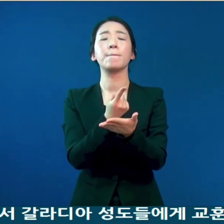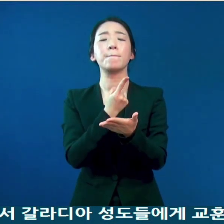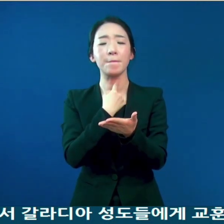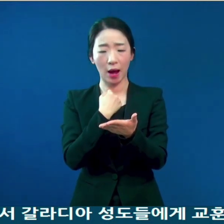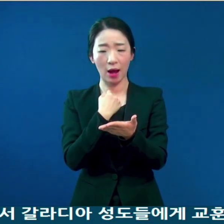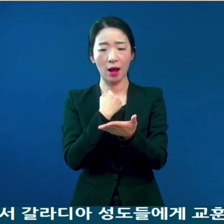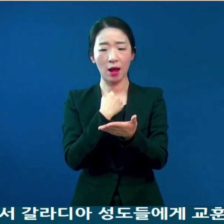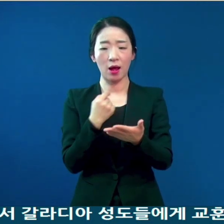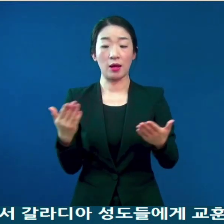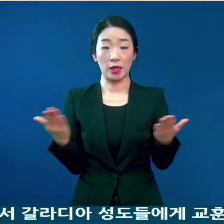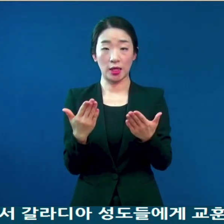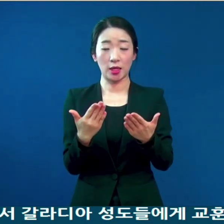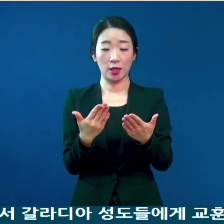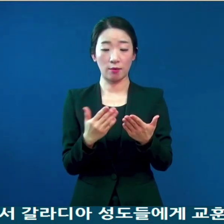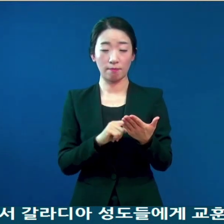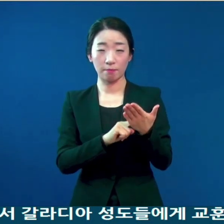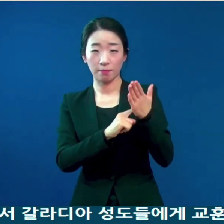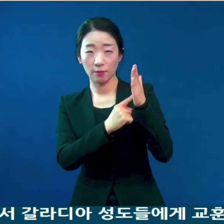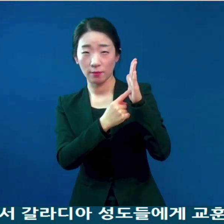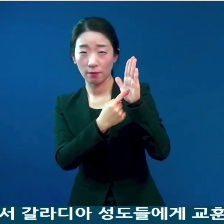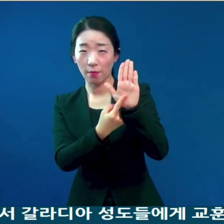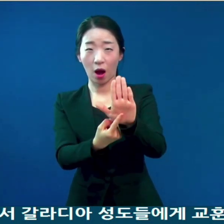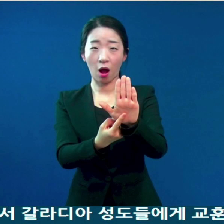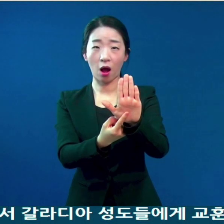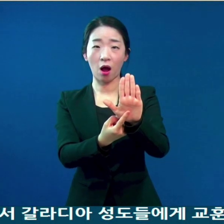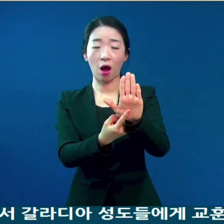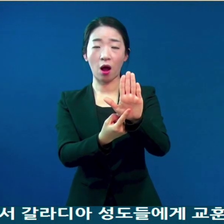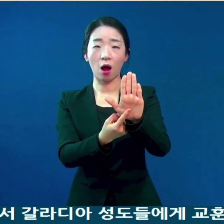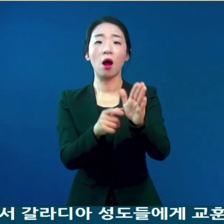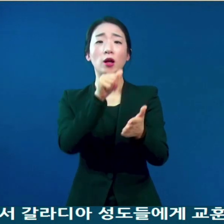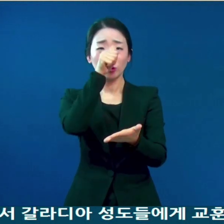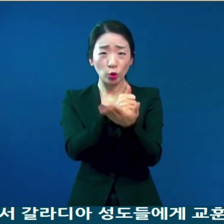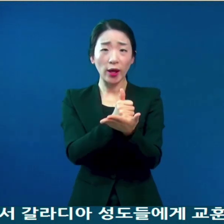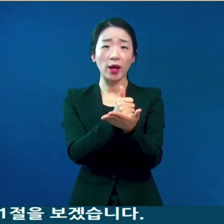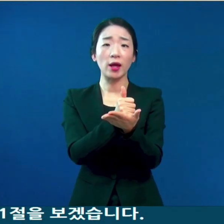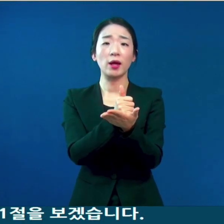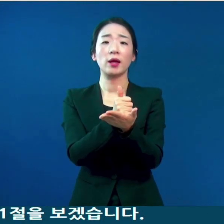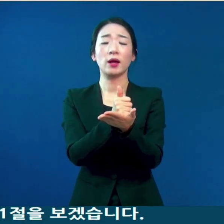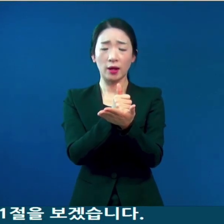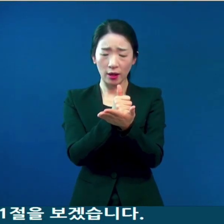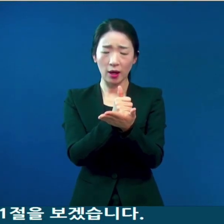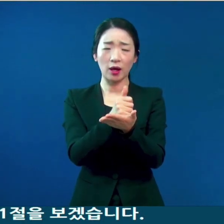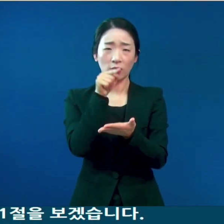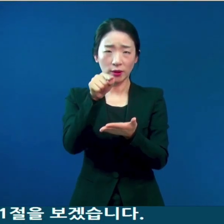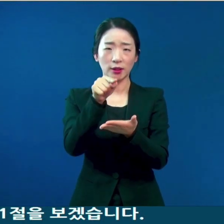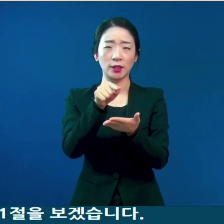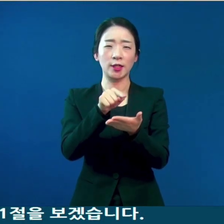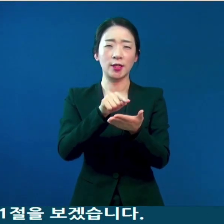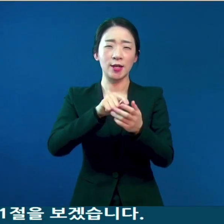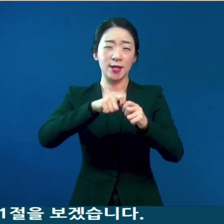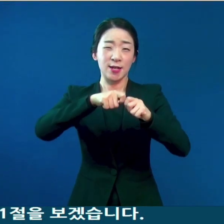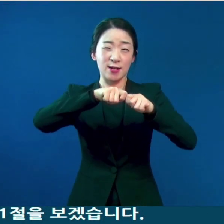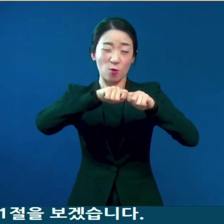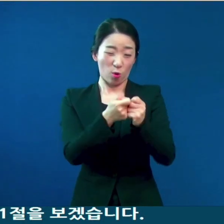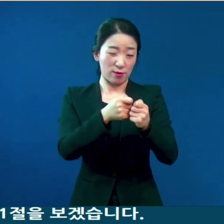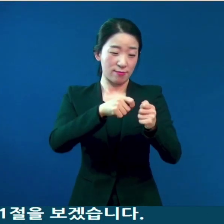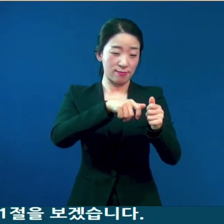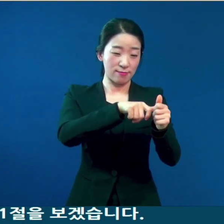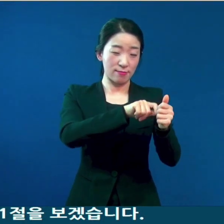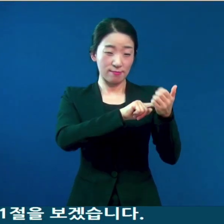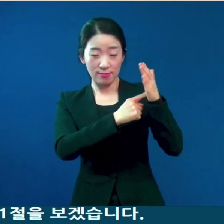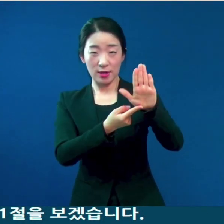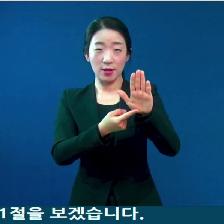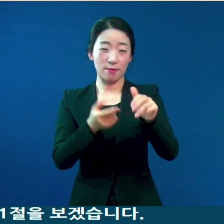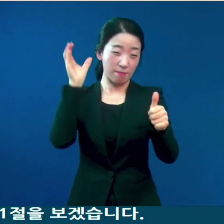다음 드러나거든. 여러분, 범죄한 일은 드러나야 맞는 겁니다. 밝혀내는 게 아니라, 꼬집어서 끄집어내는 게 아니라,